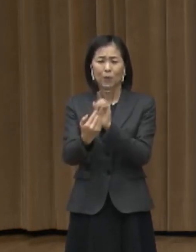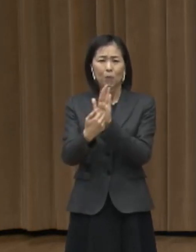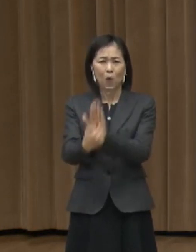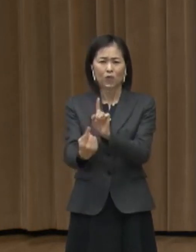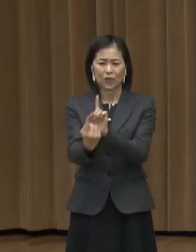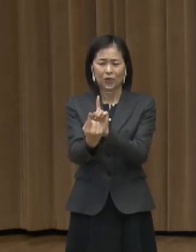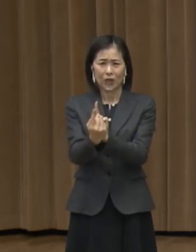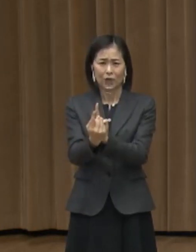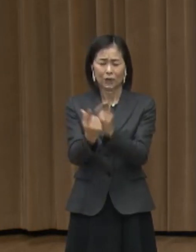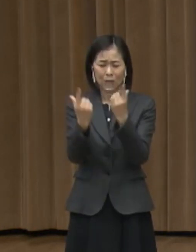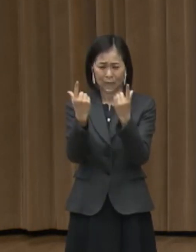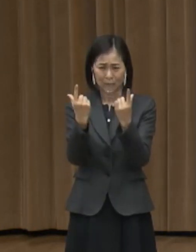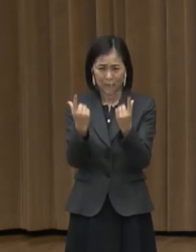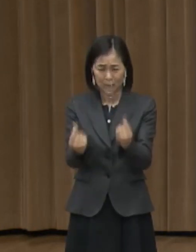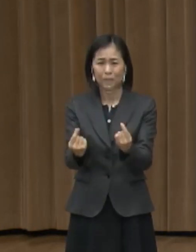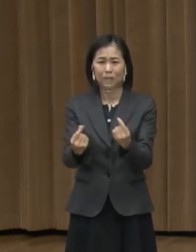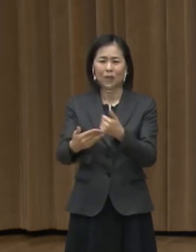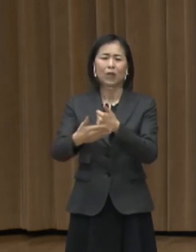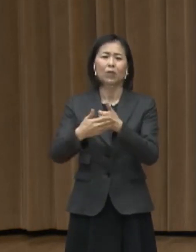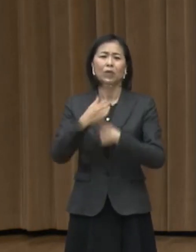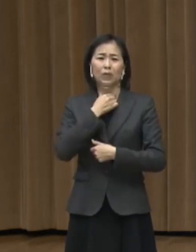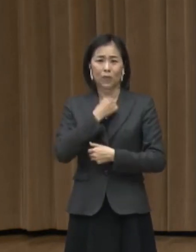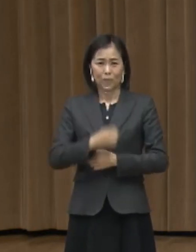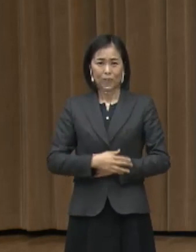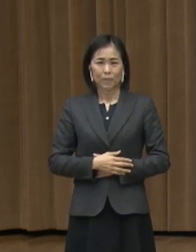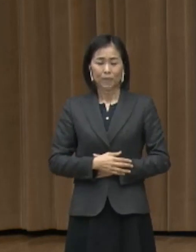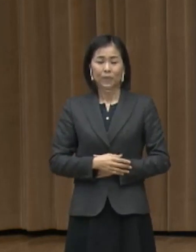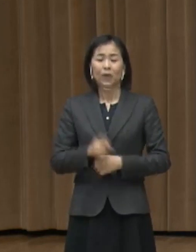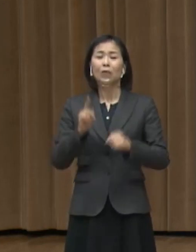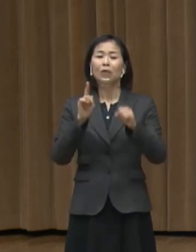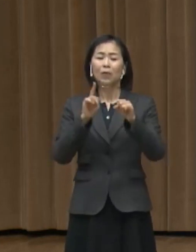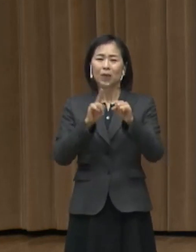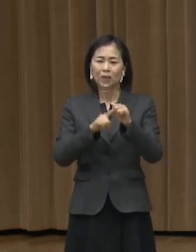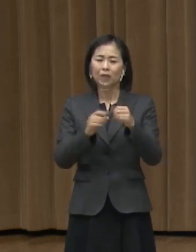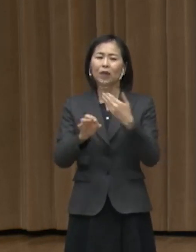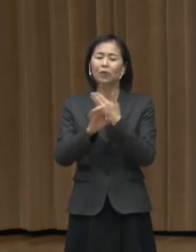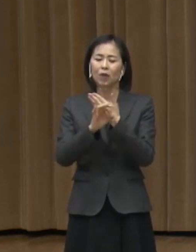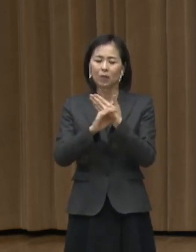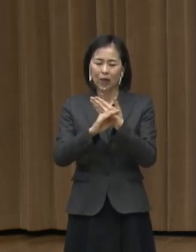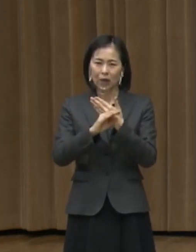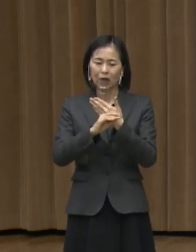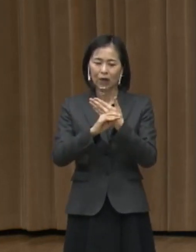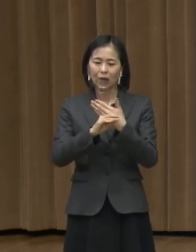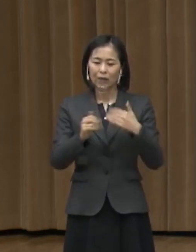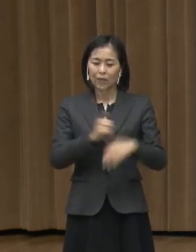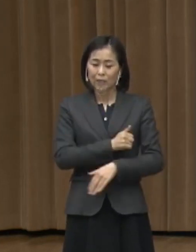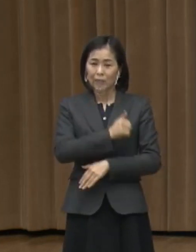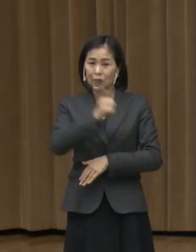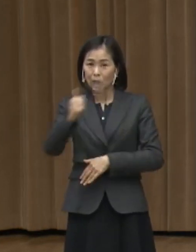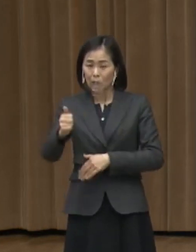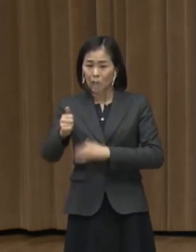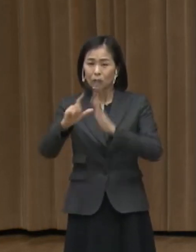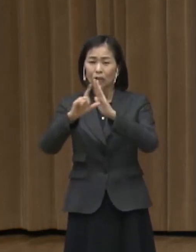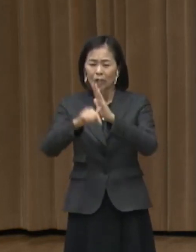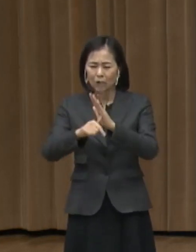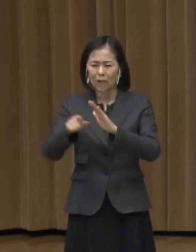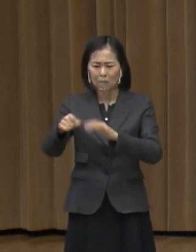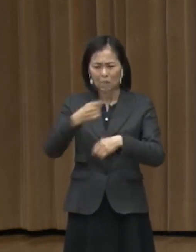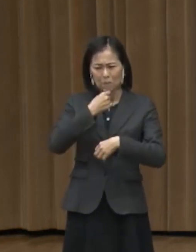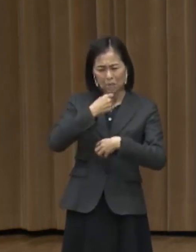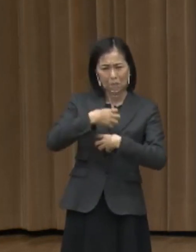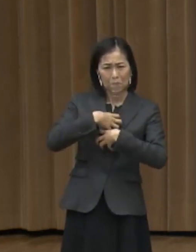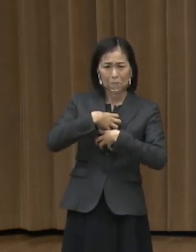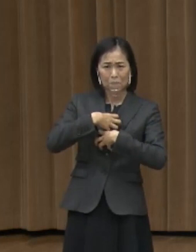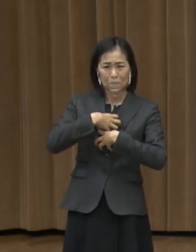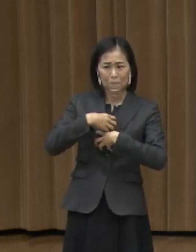にご協力をいただきたい。それにあたっては、例えば移動する際には、特にリスクが多い場所、これも県民